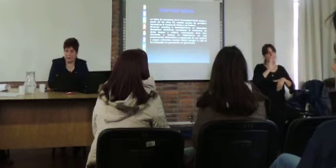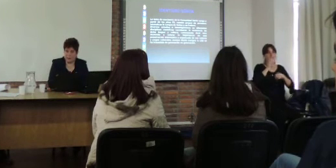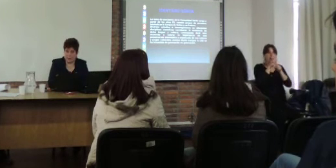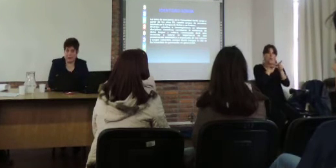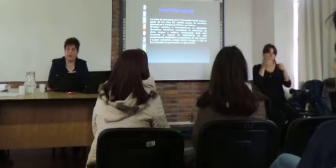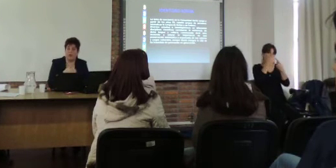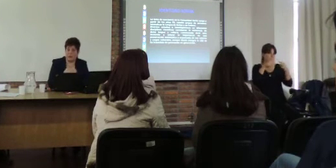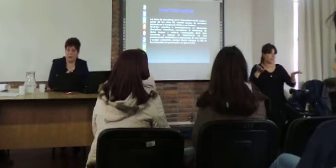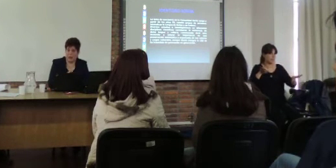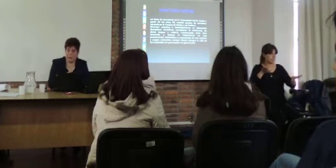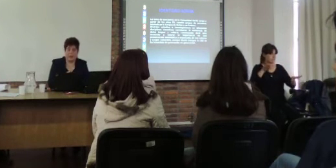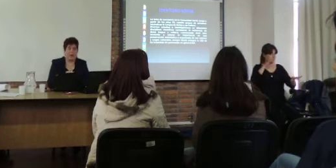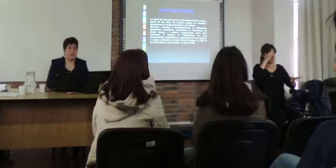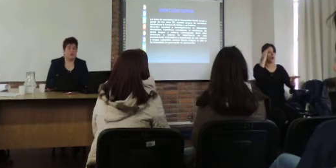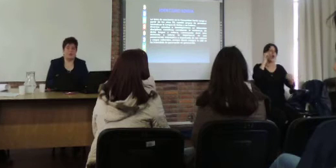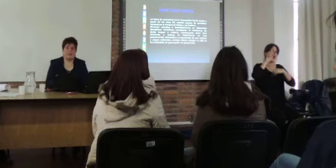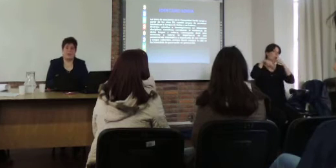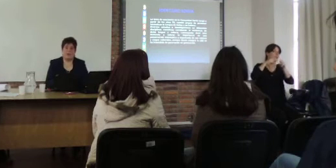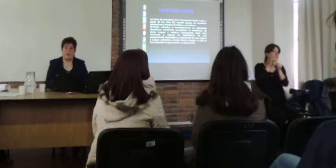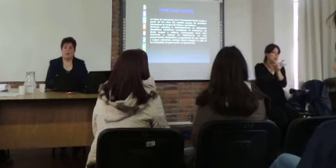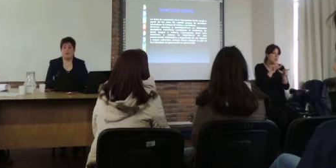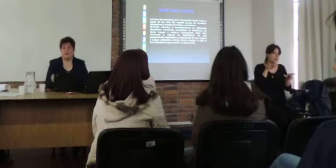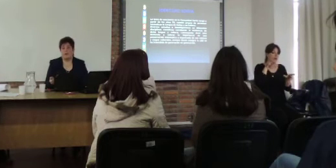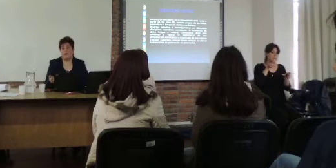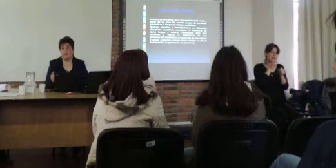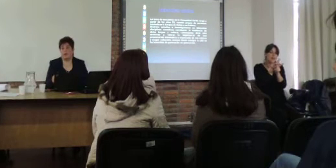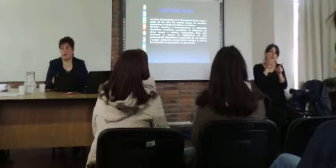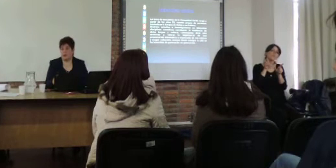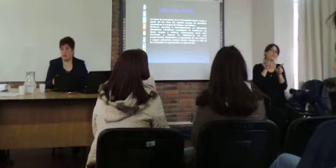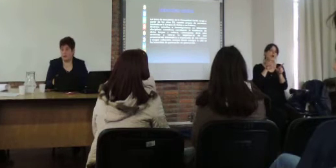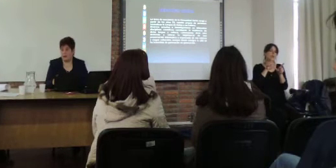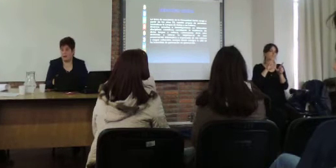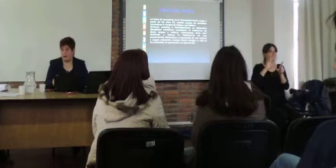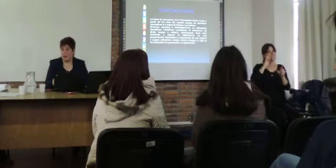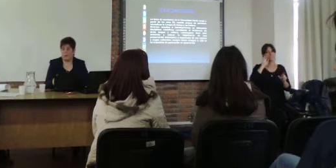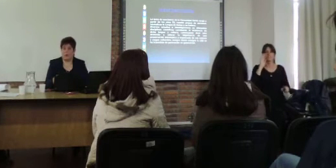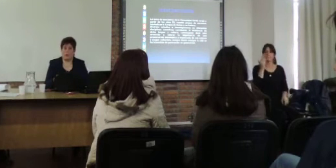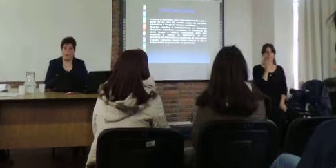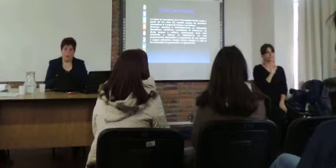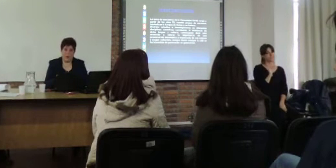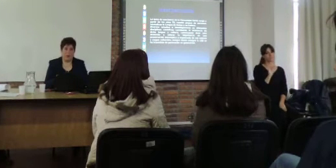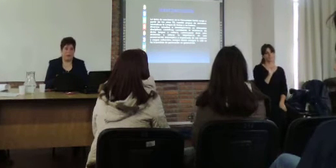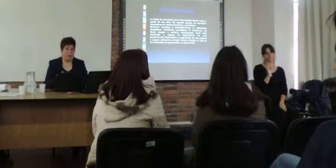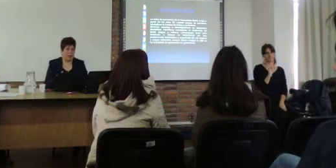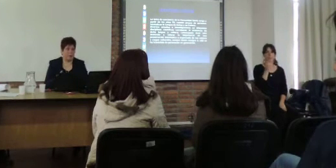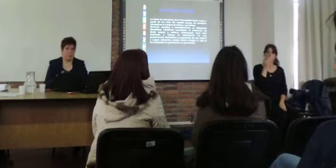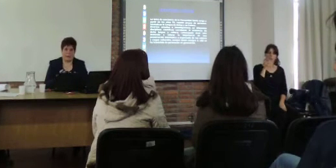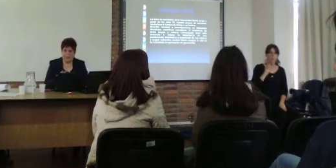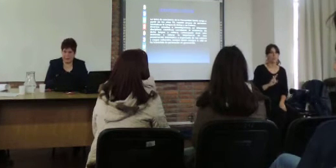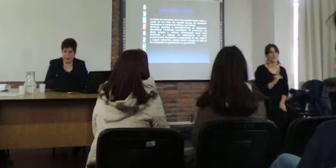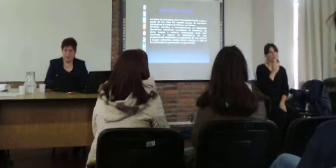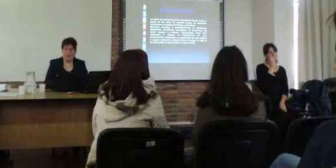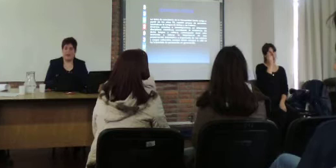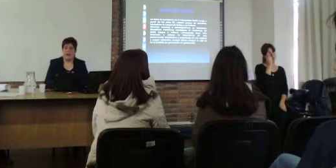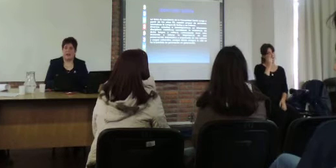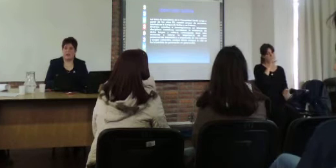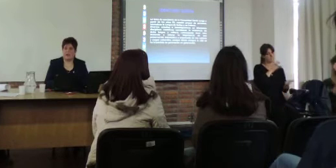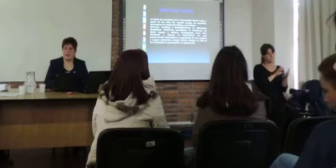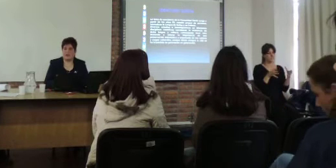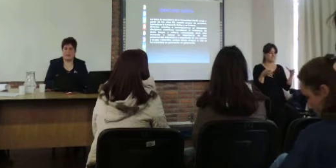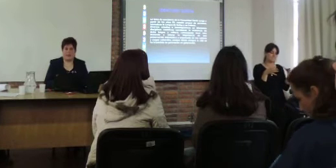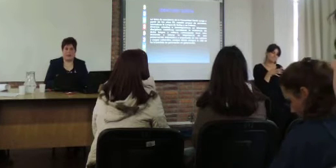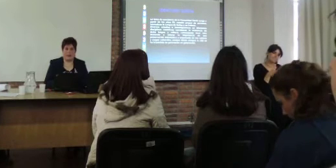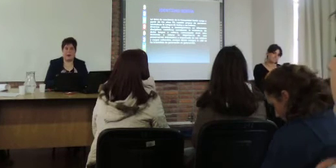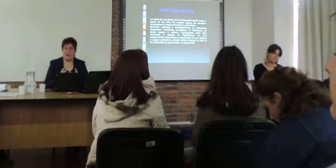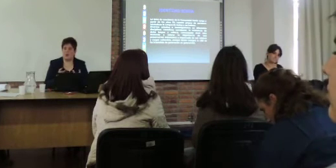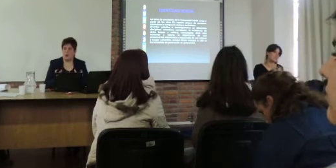lengua, ¿sí? En otra lengua, donde esa lengua muchas veces no ha sido reconocida, porque en Uruguay es un país chico, y